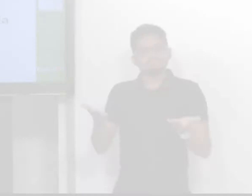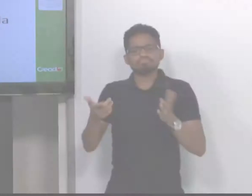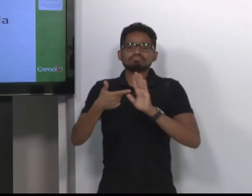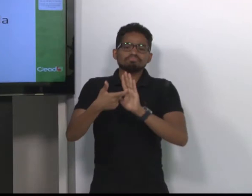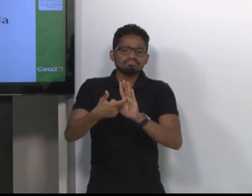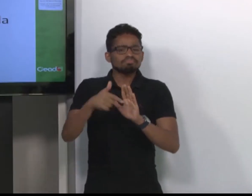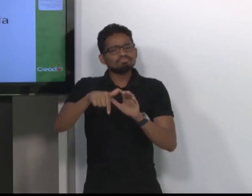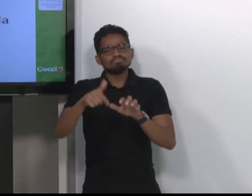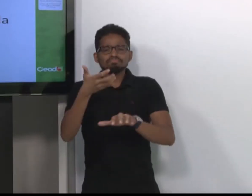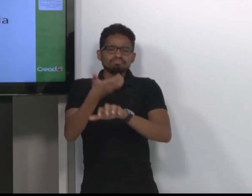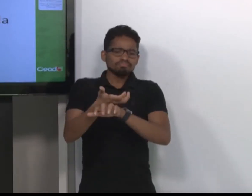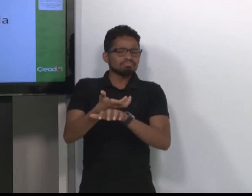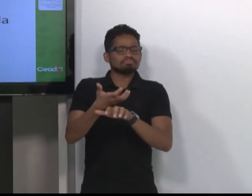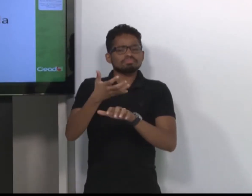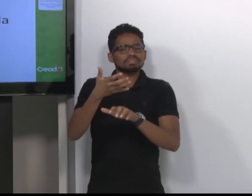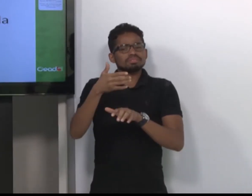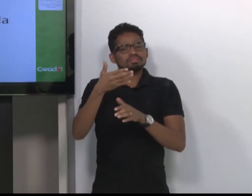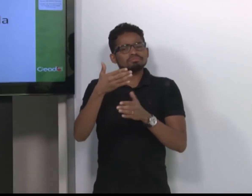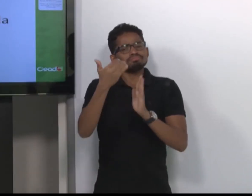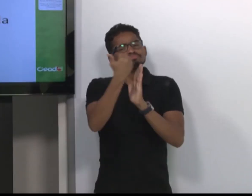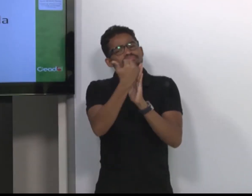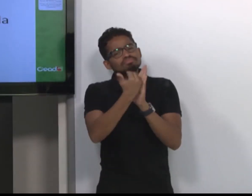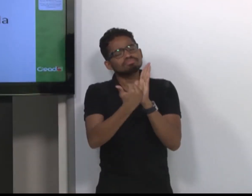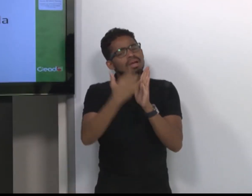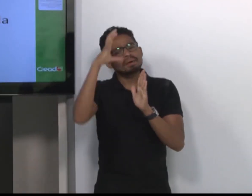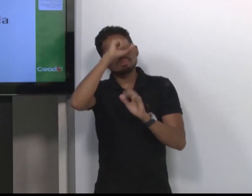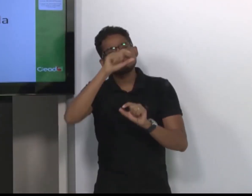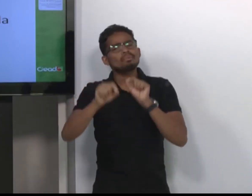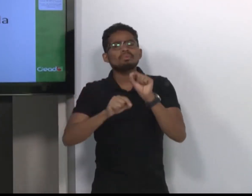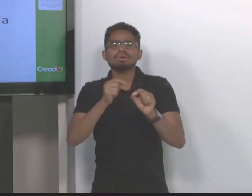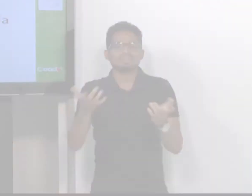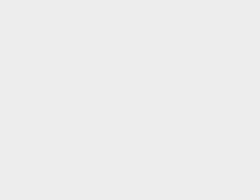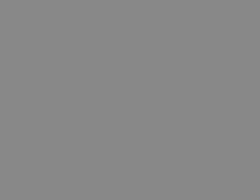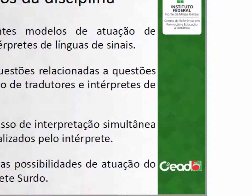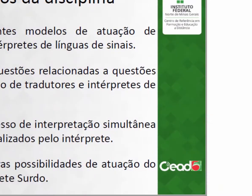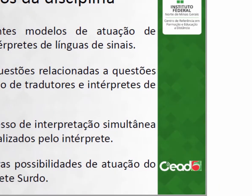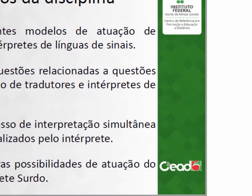Então, agora segue a apresentação da disciplina. O que irão aprender?